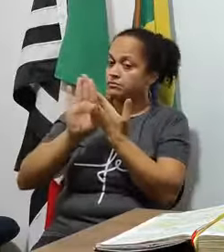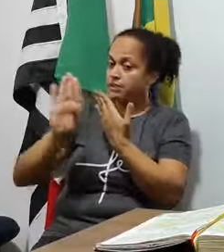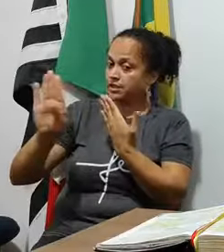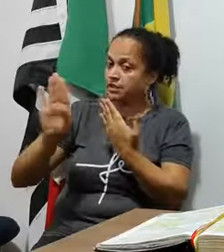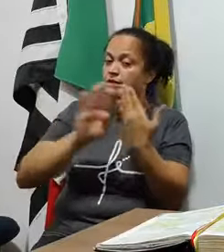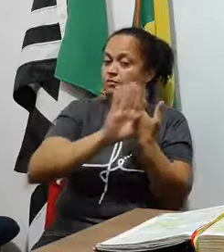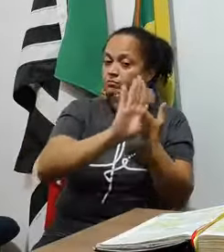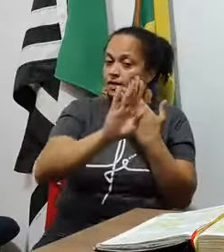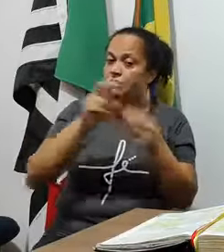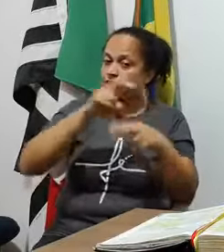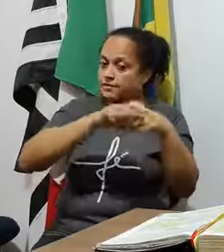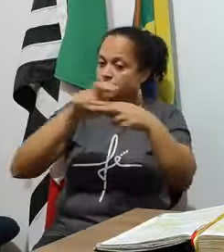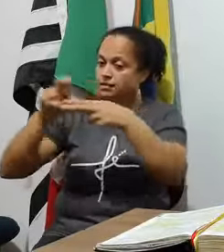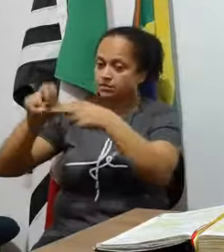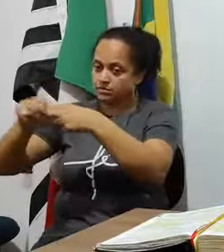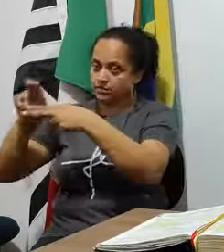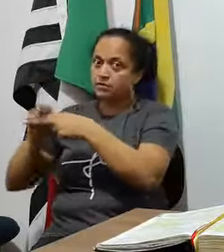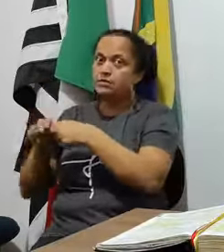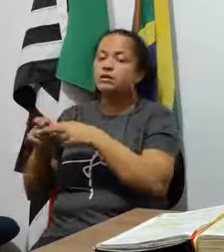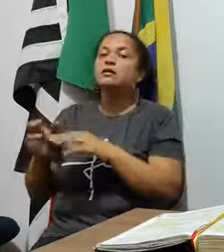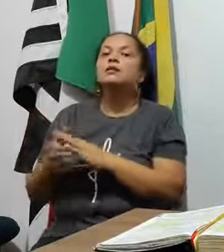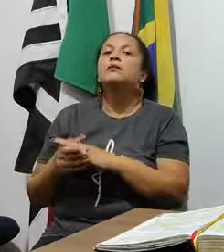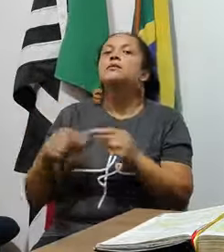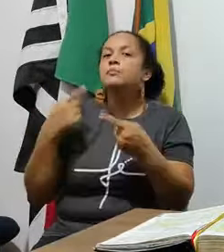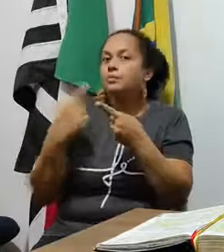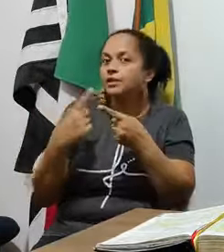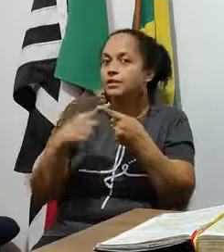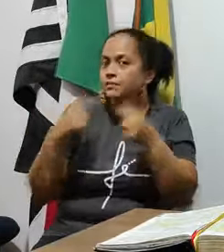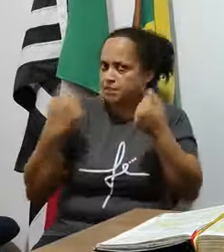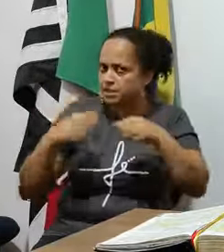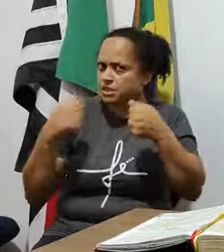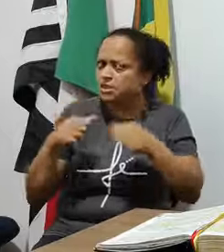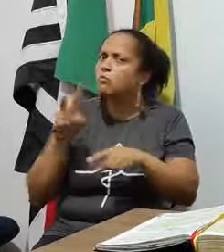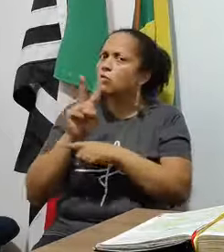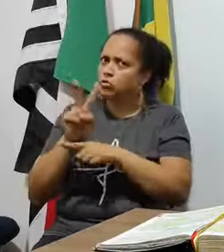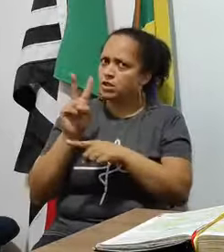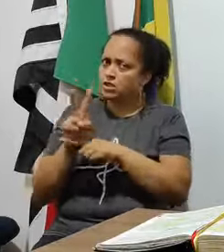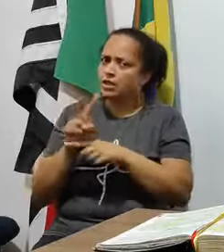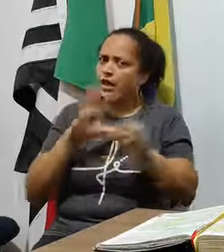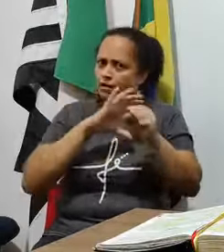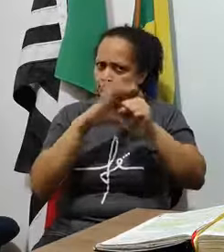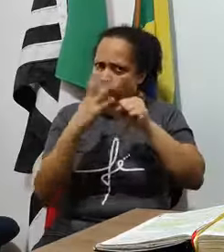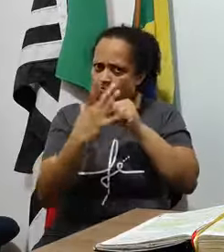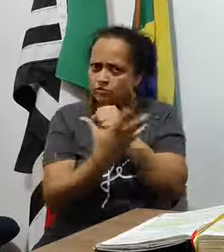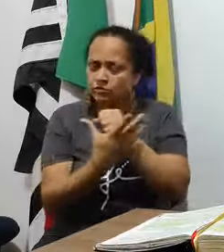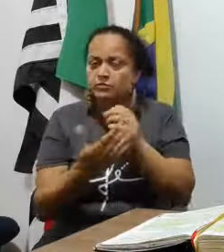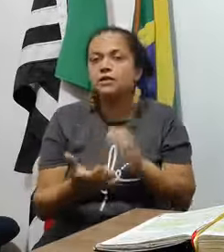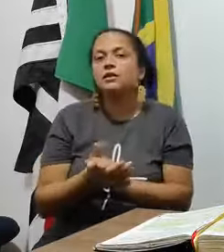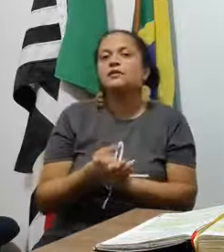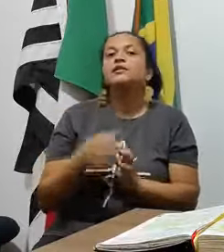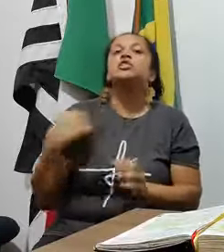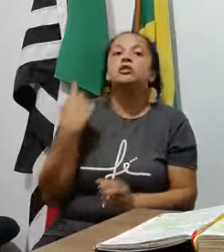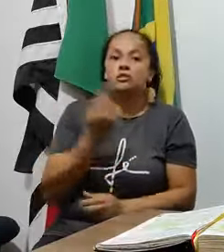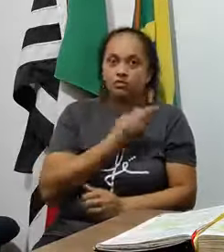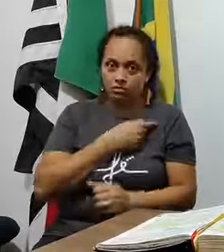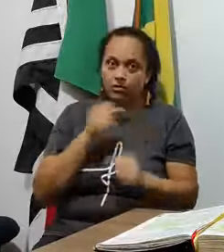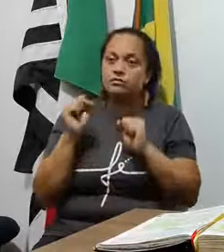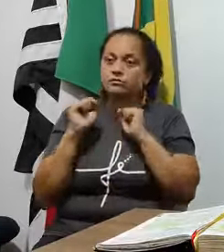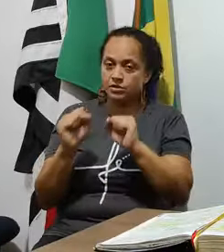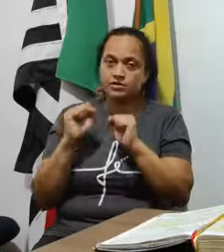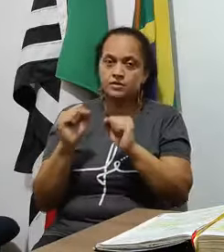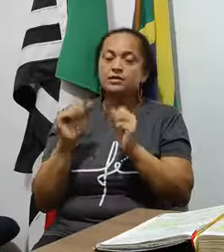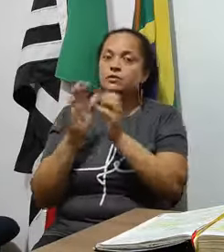da contaminação do Covid, mas graças a Deus a gente pode nos reunir e vamos estar juntos aprendendo